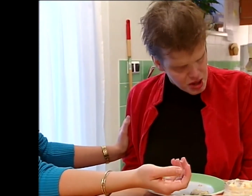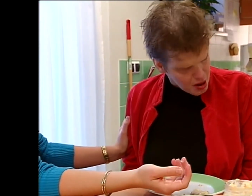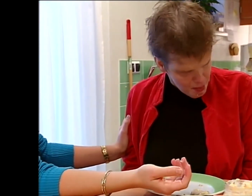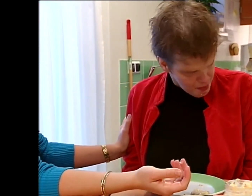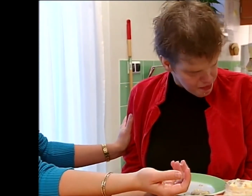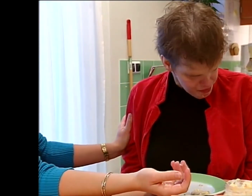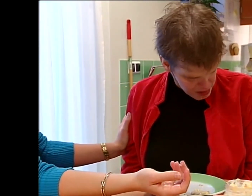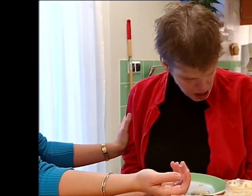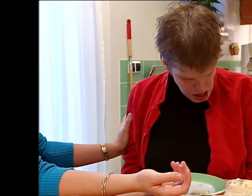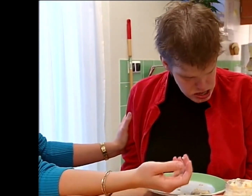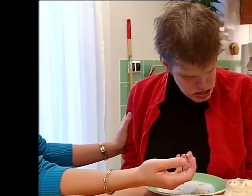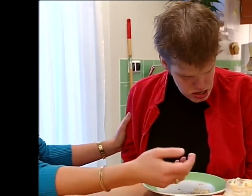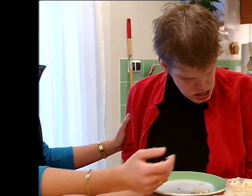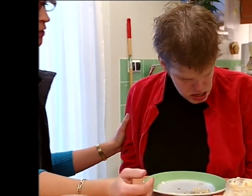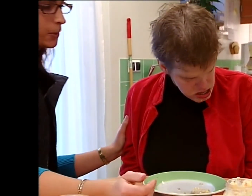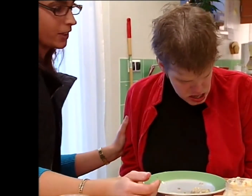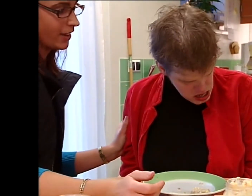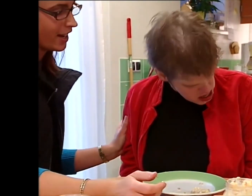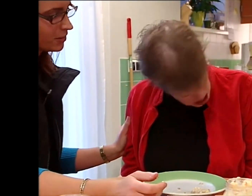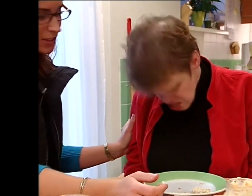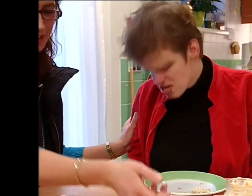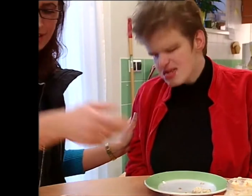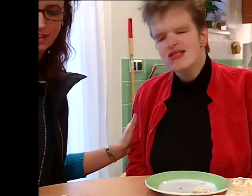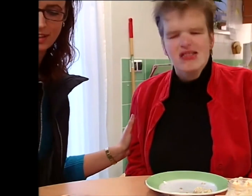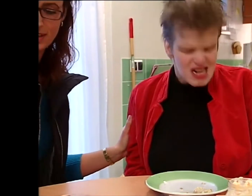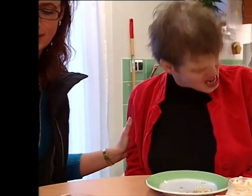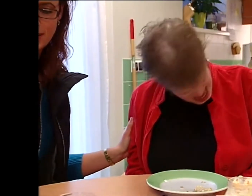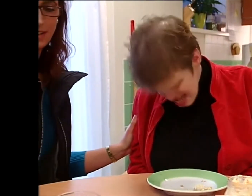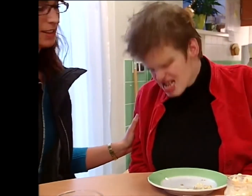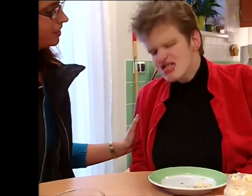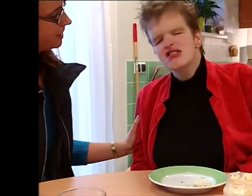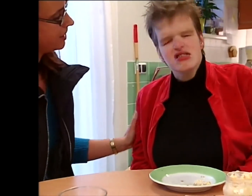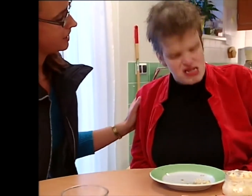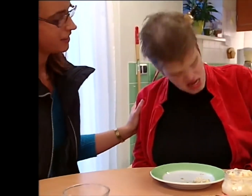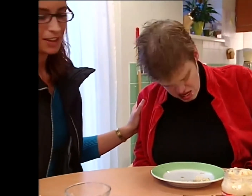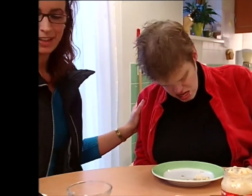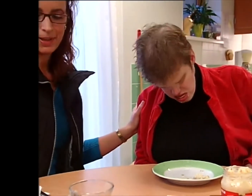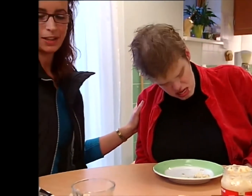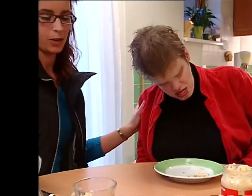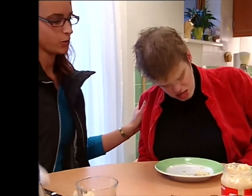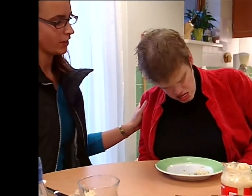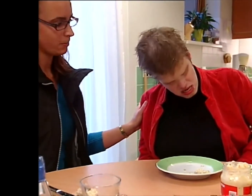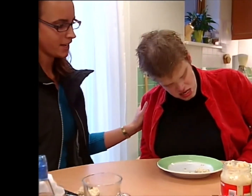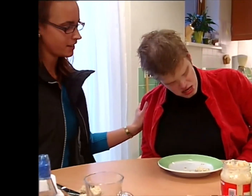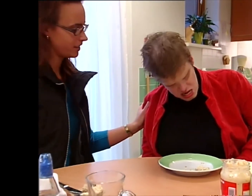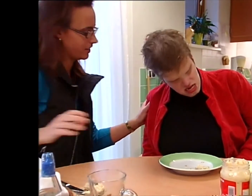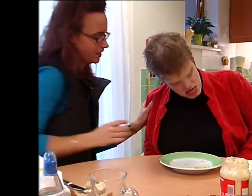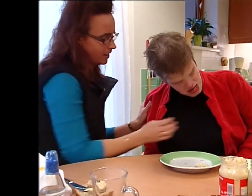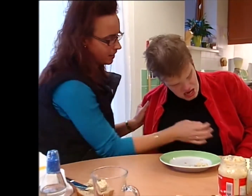Nee, hè? Die spuug je weer uit. Nou, dan heb jij je keuze wel gemaakt. Ja, dan